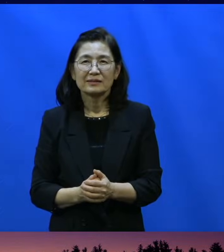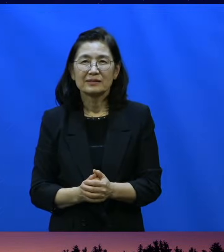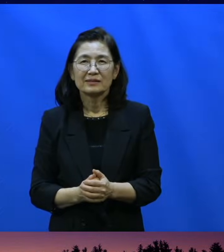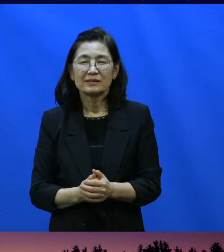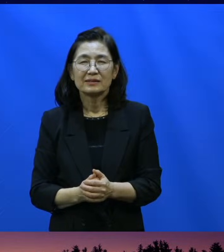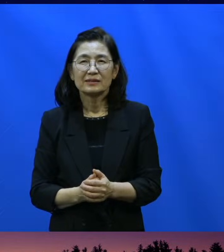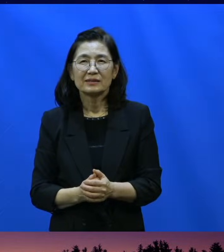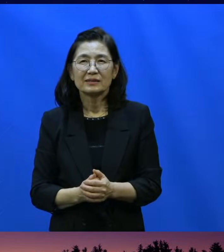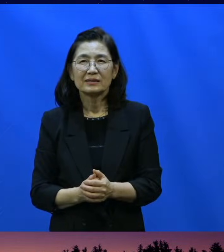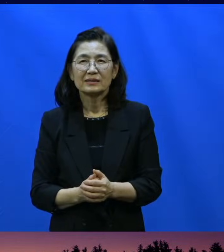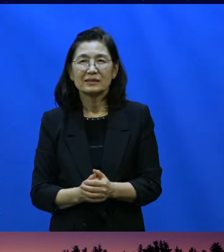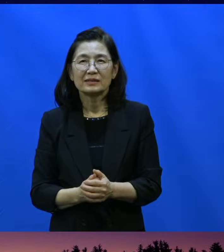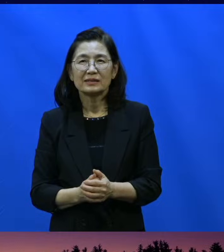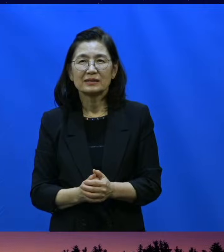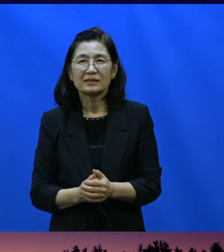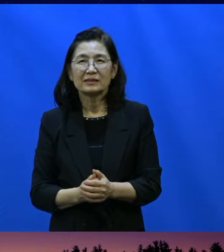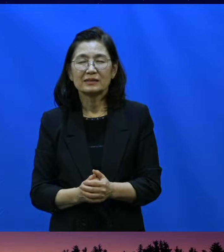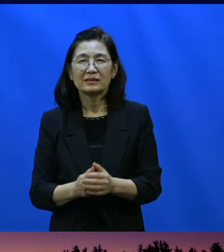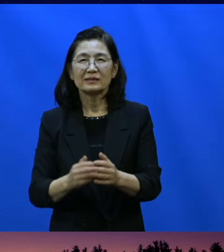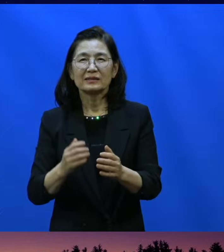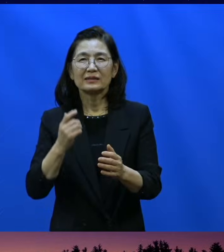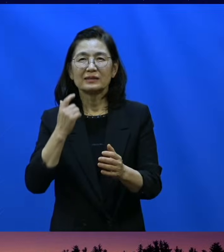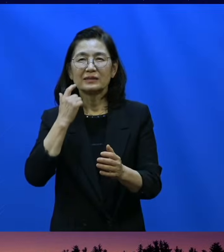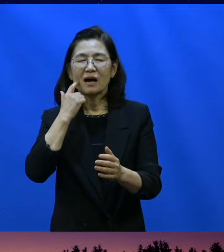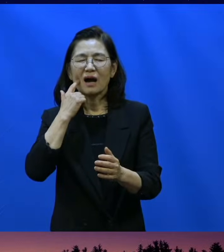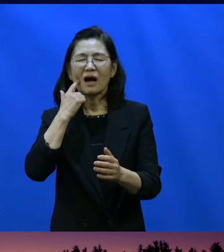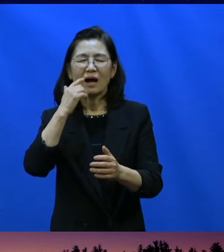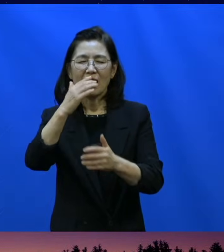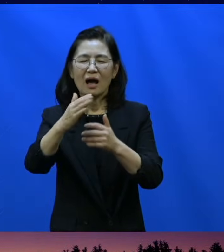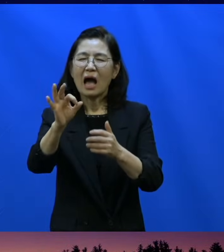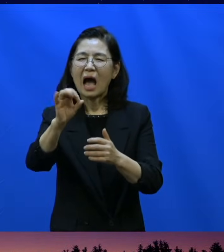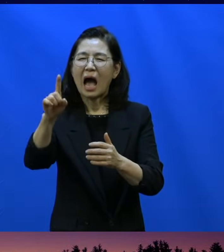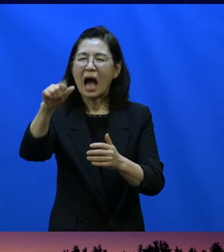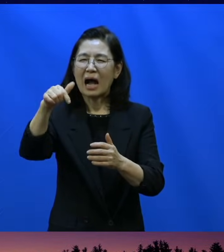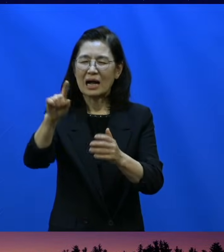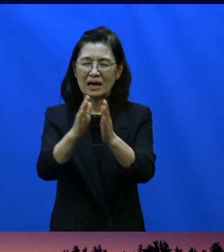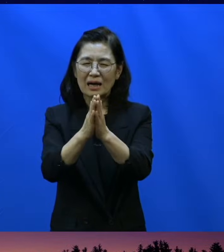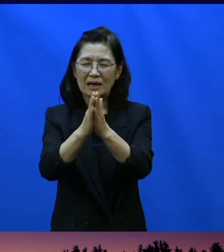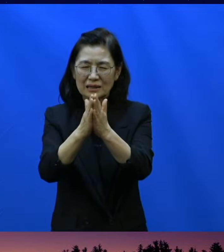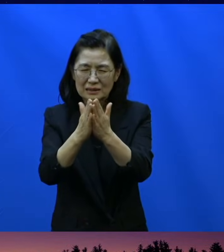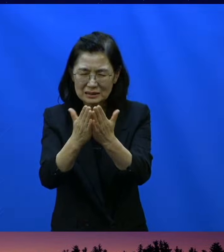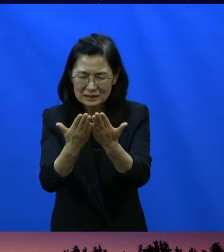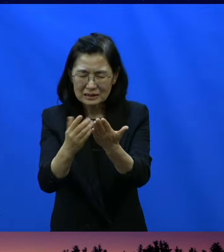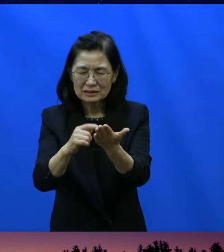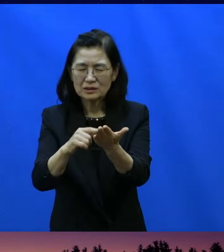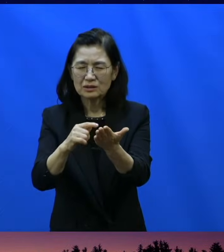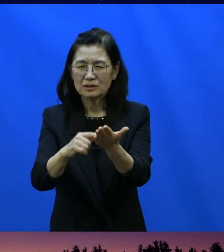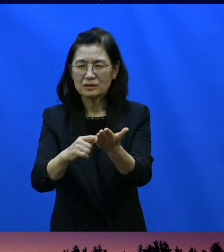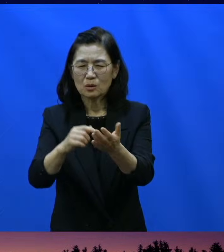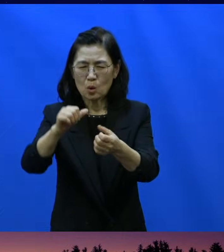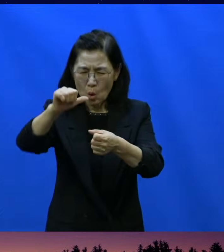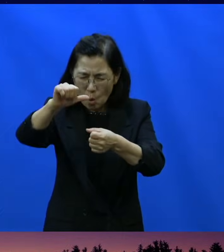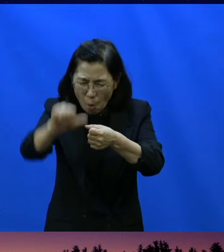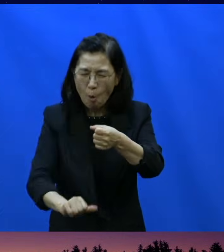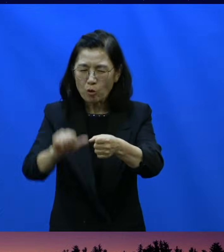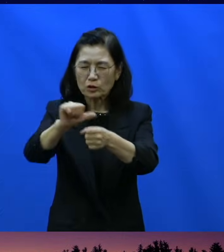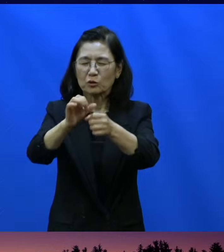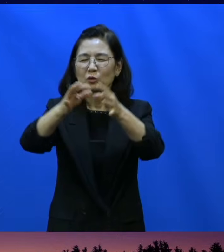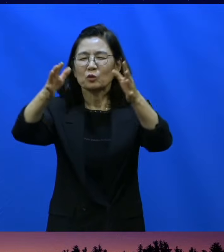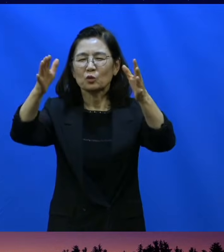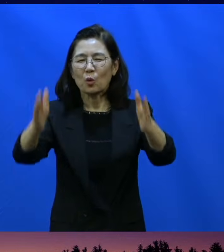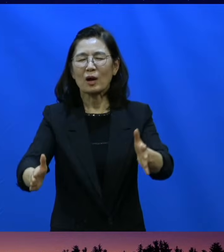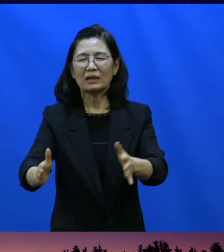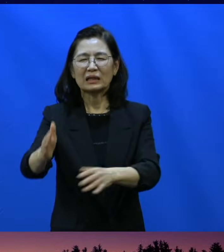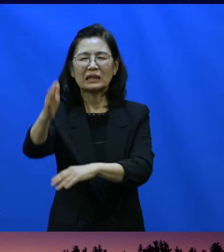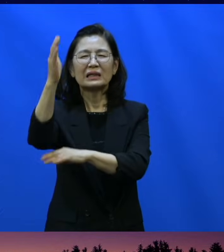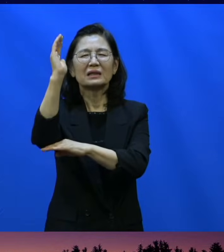한 5년 설교를 하면 다 할 수 있을지 몰라요. 그러니까 14번 해가지고 뭐 이게 기별도 안 가는 거예요. 근데 이제